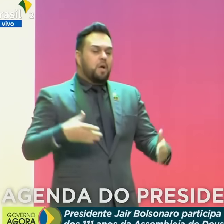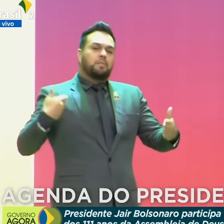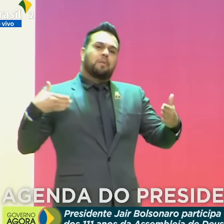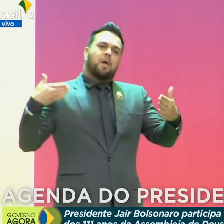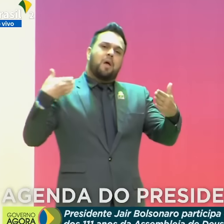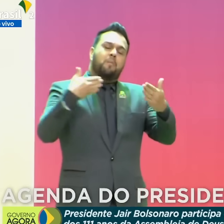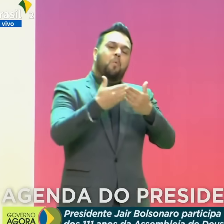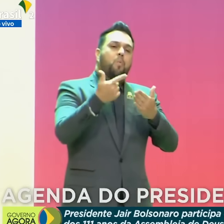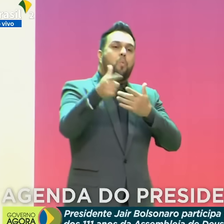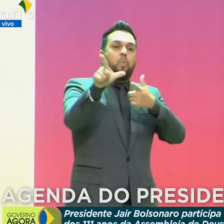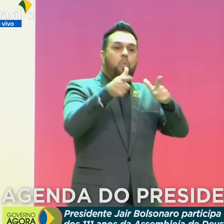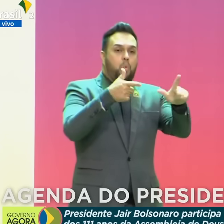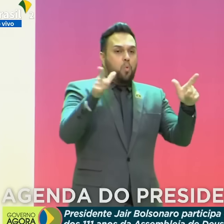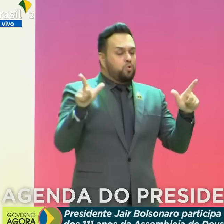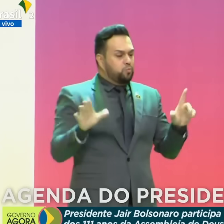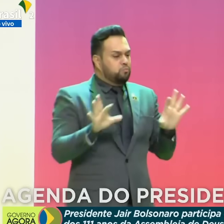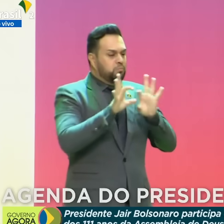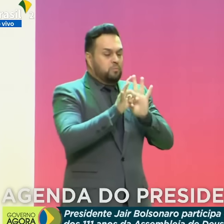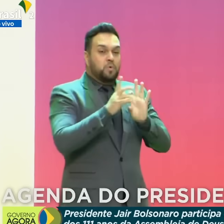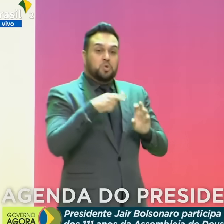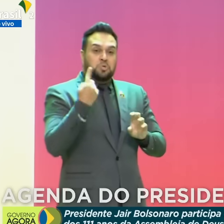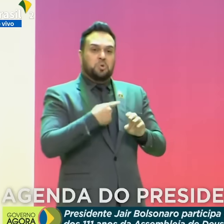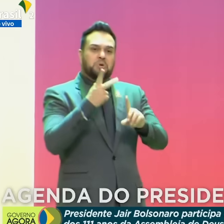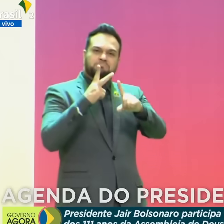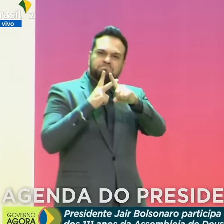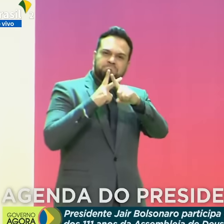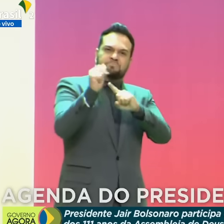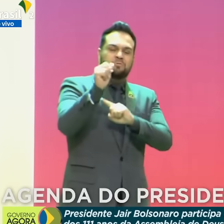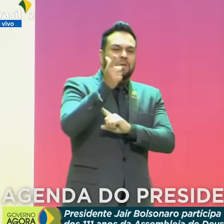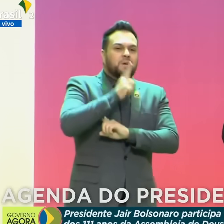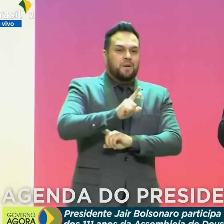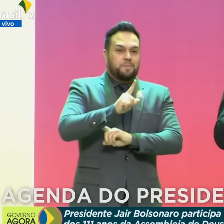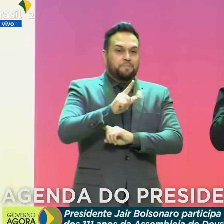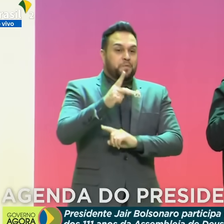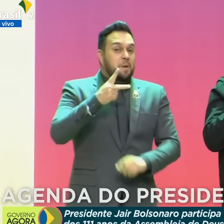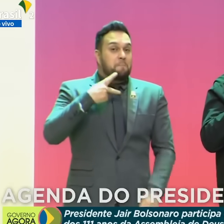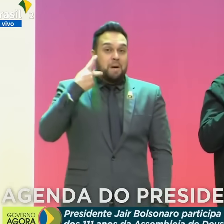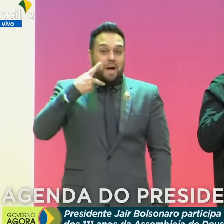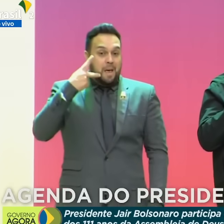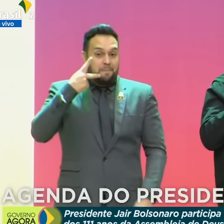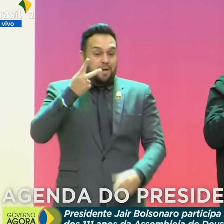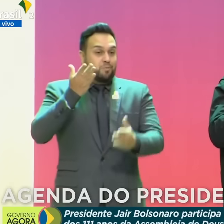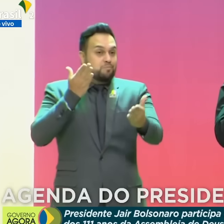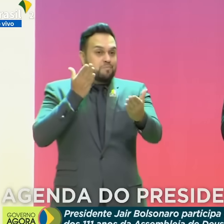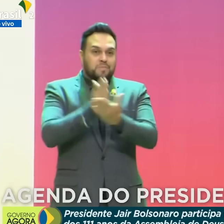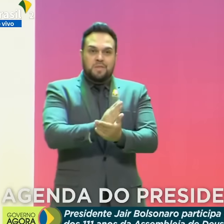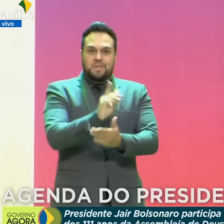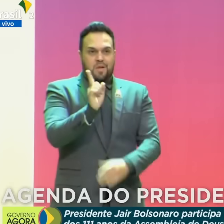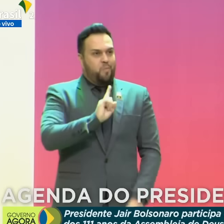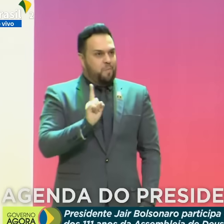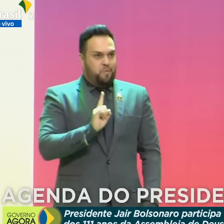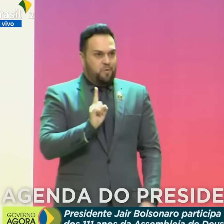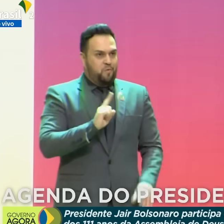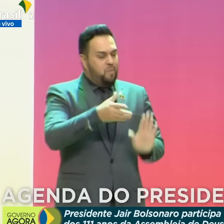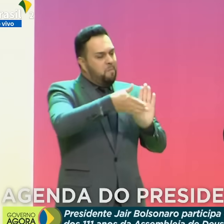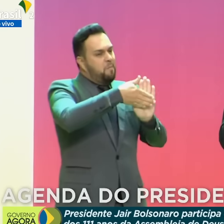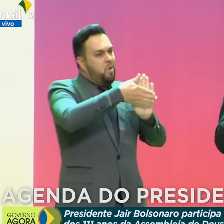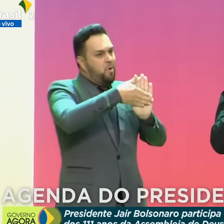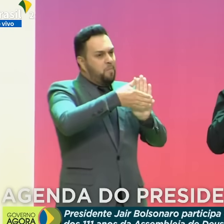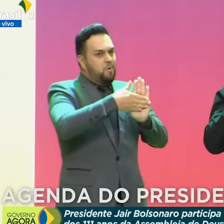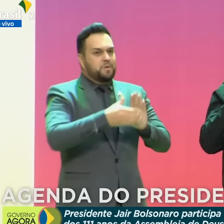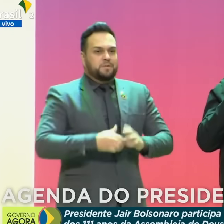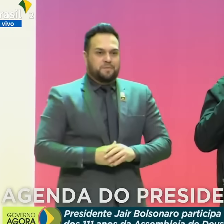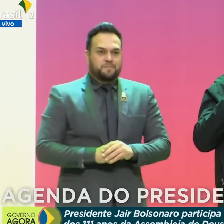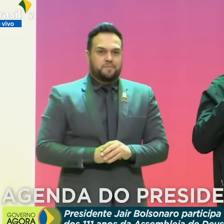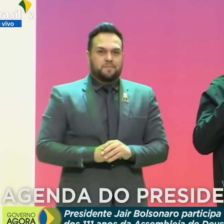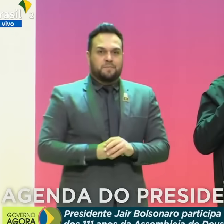outros se somaram. Fomos vitoriosos. O parlamento não aprovou essas propostas. E a